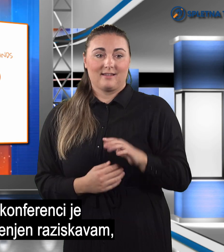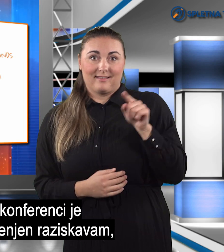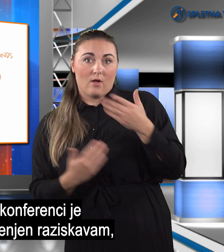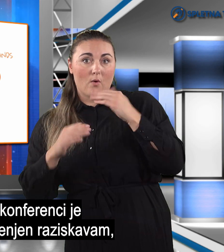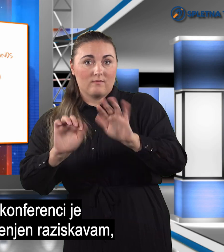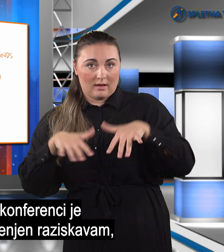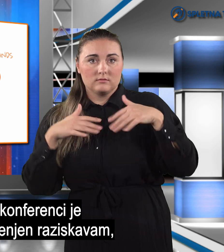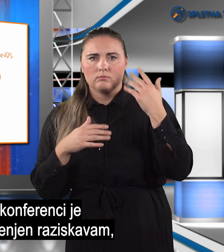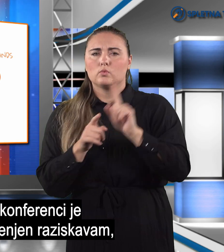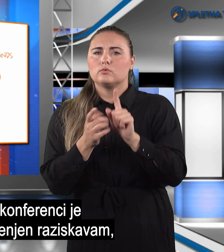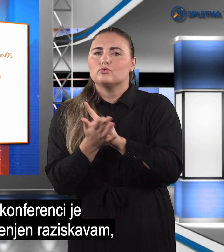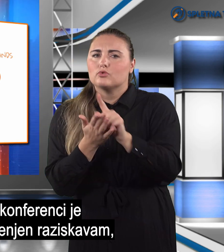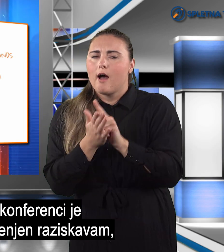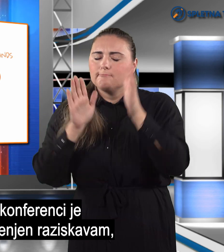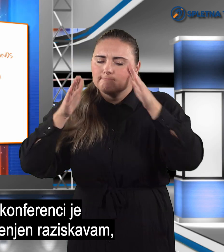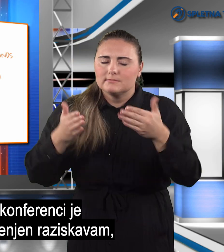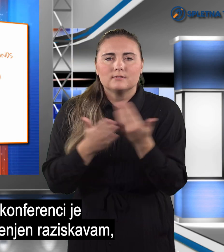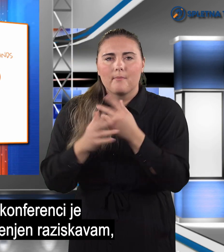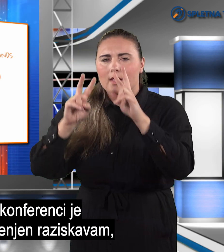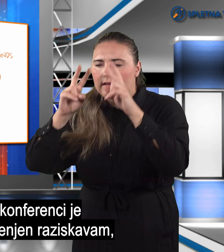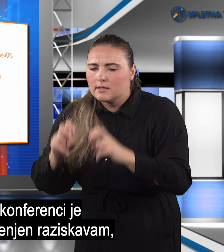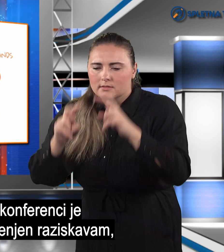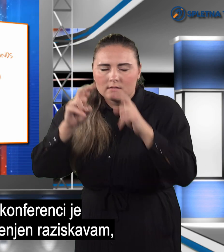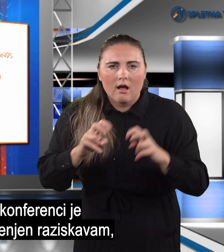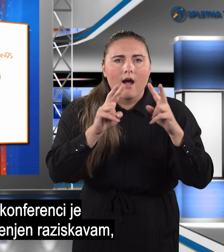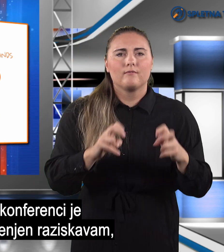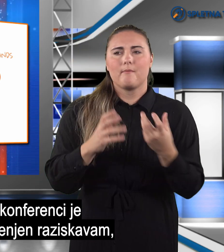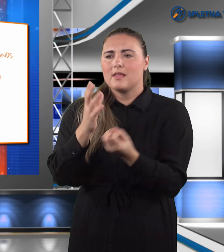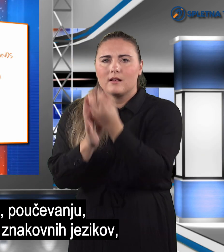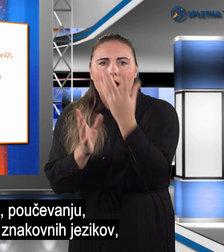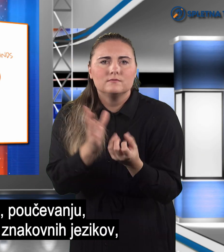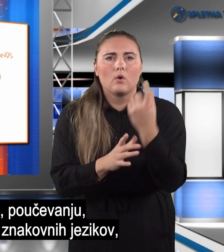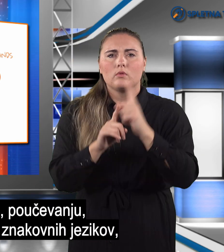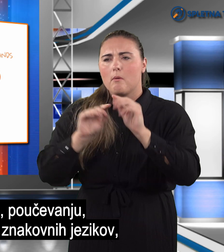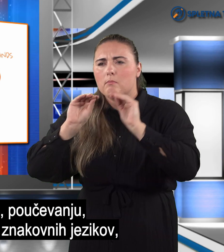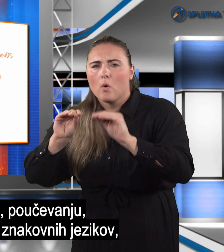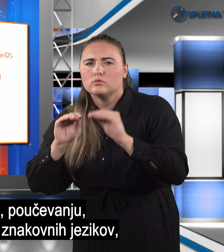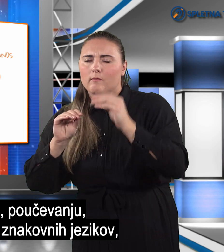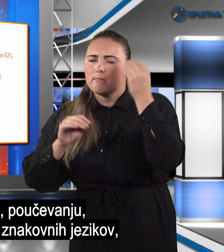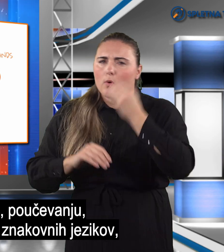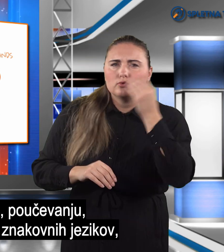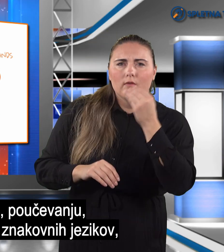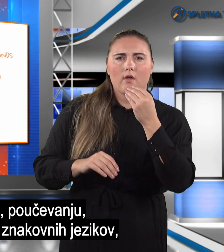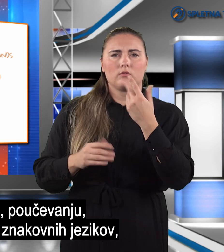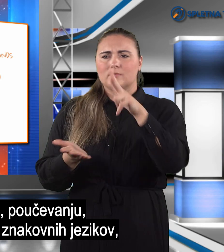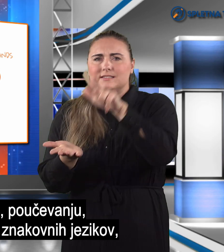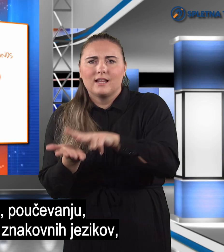Na tej konferenci je bil čas namenjen raziskavam, razvoju, poučevanju, certificiranju znakovnih